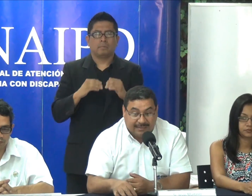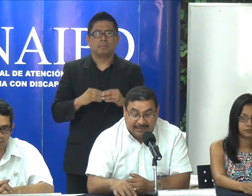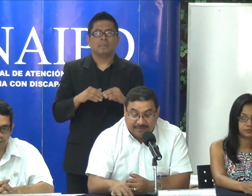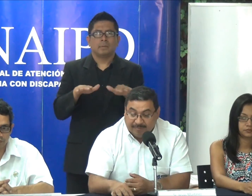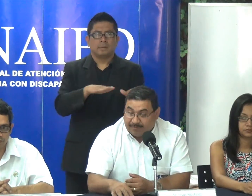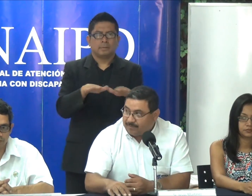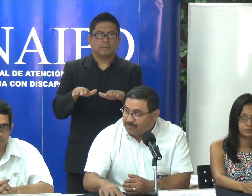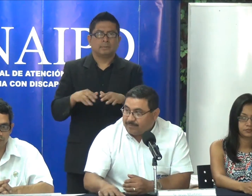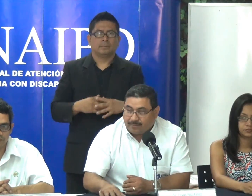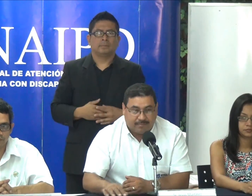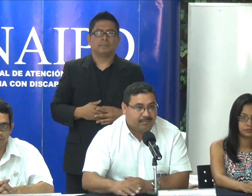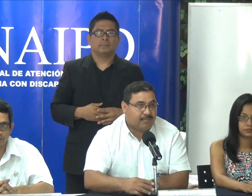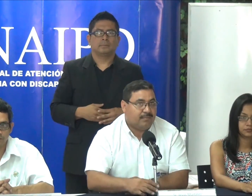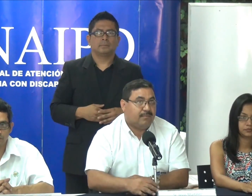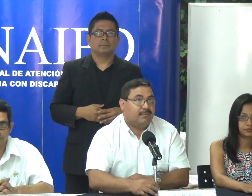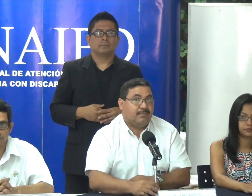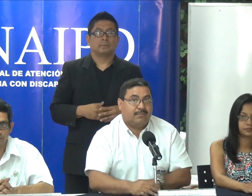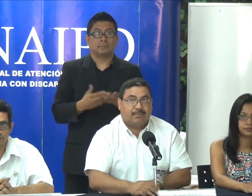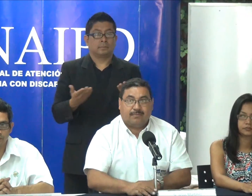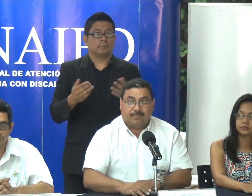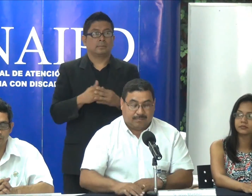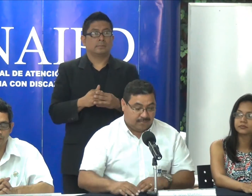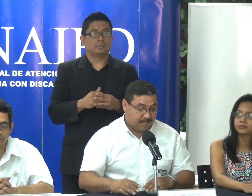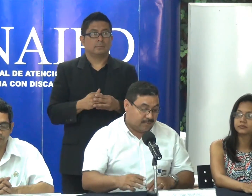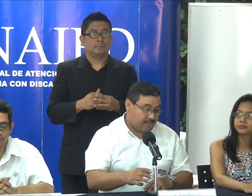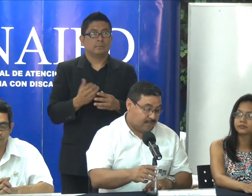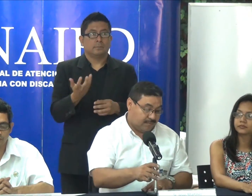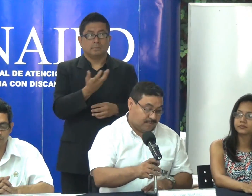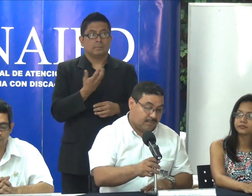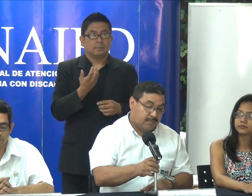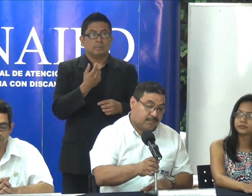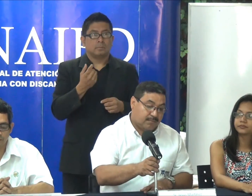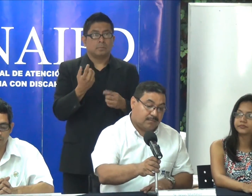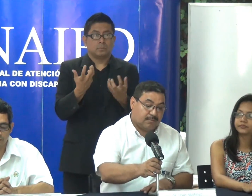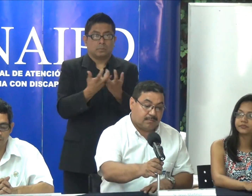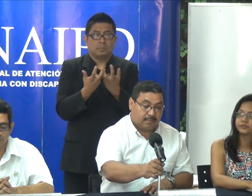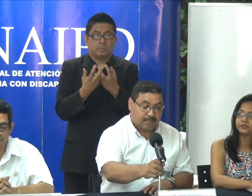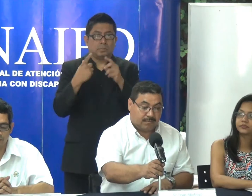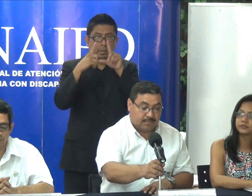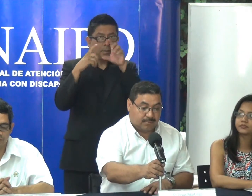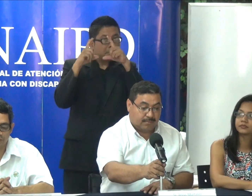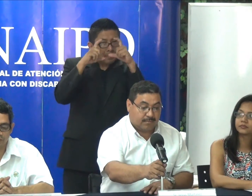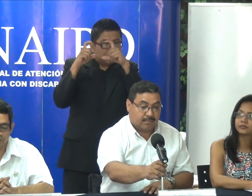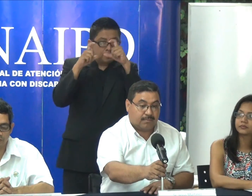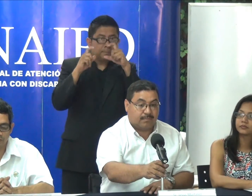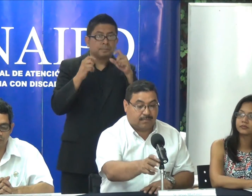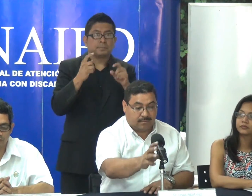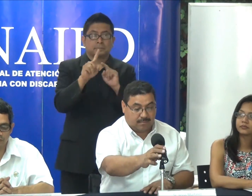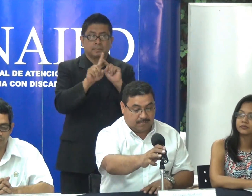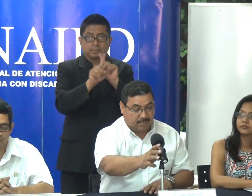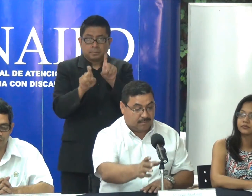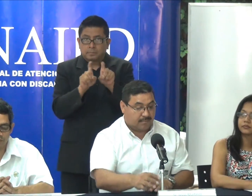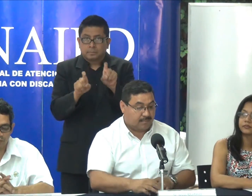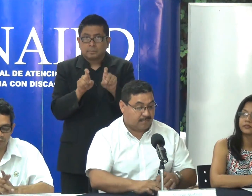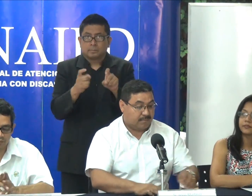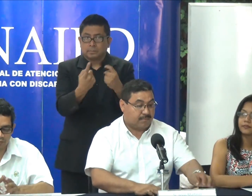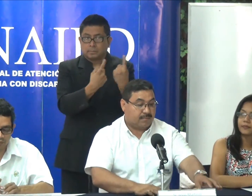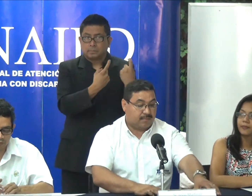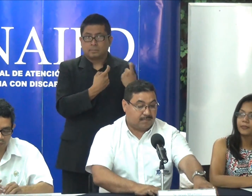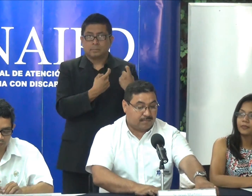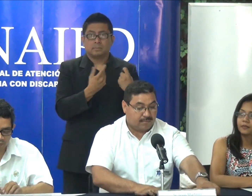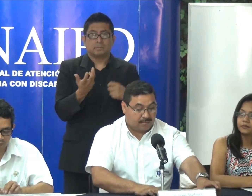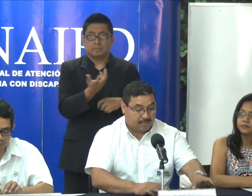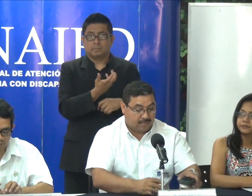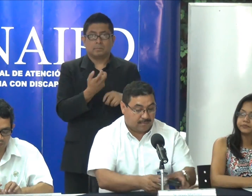Muchas gracias. Queda abierto el espacio en este momento por si alguno de los compañeros de los medios de comunicación desea hacer alguna pregunta